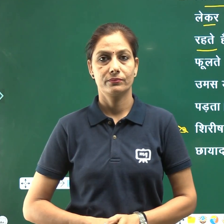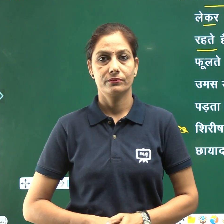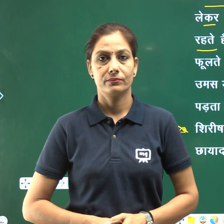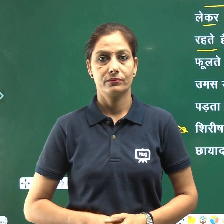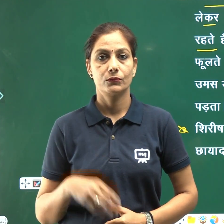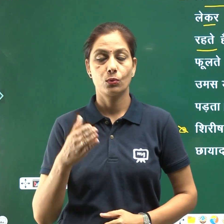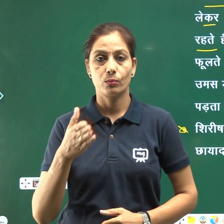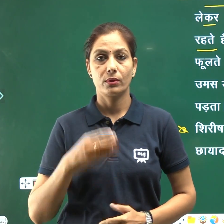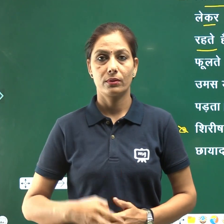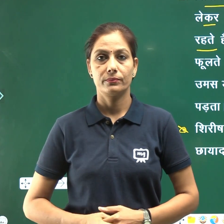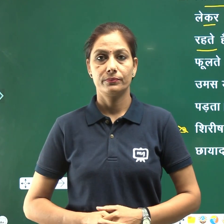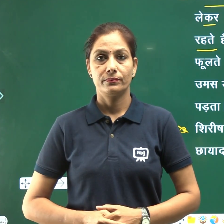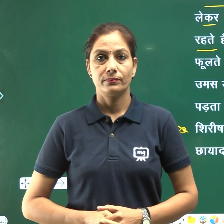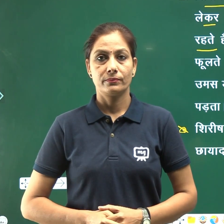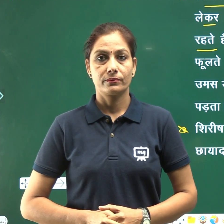उन पर